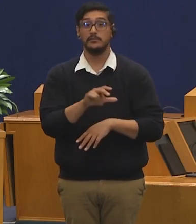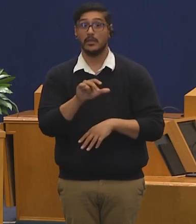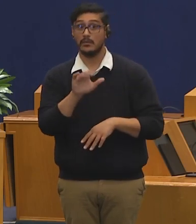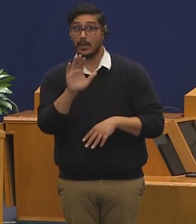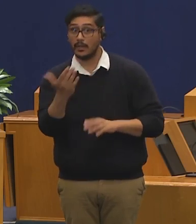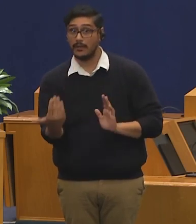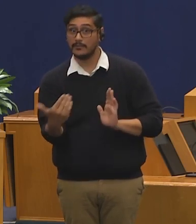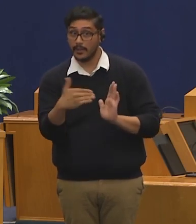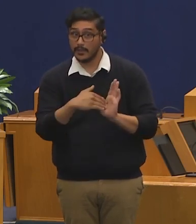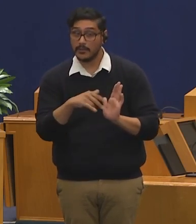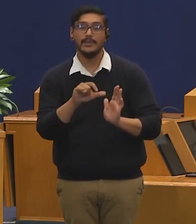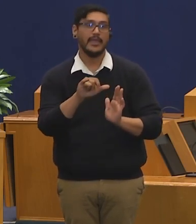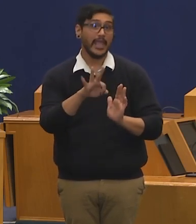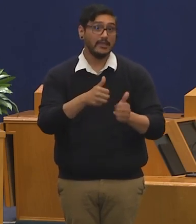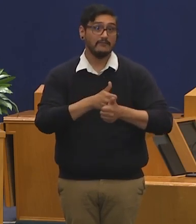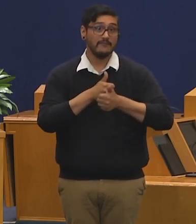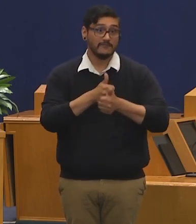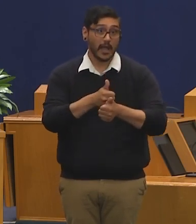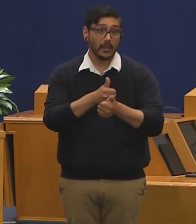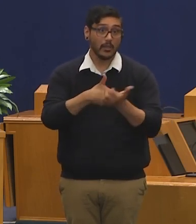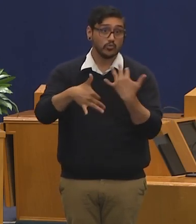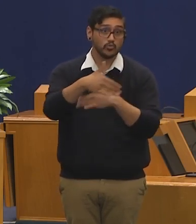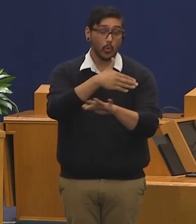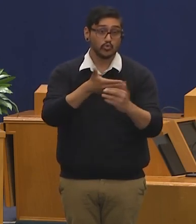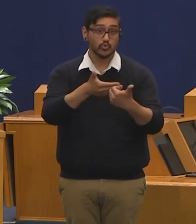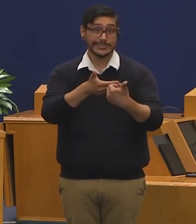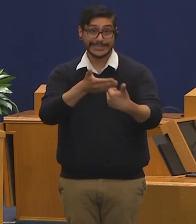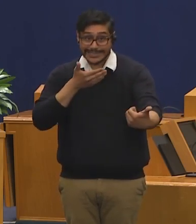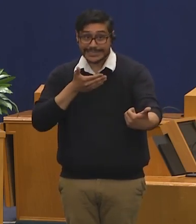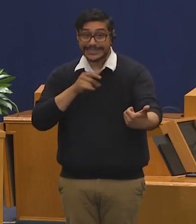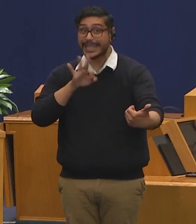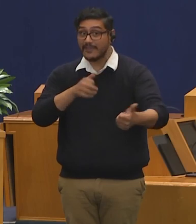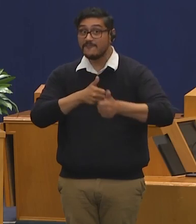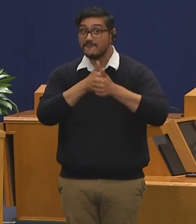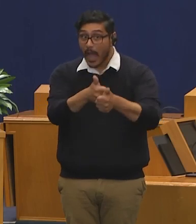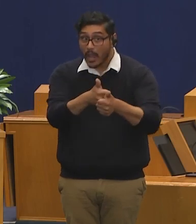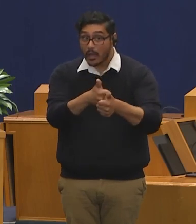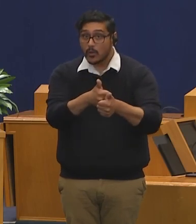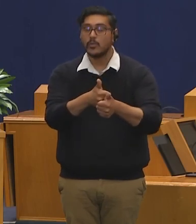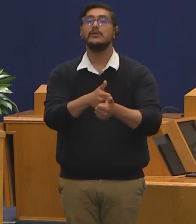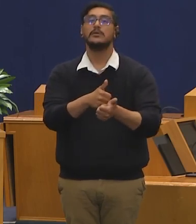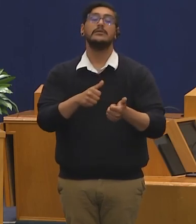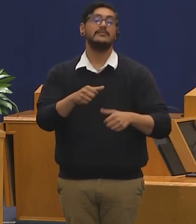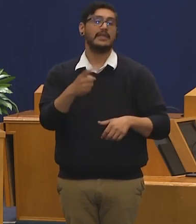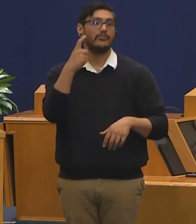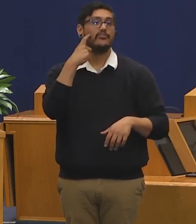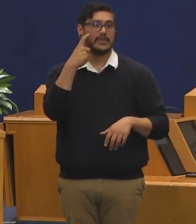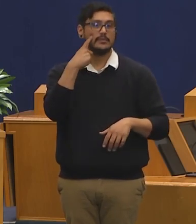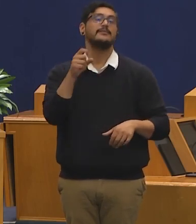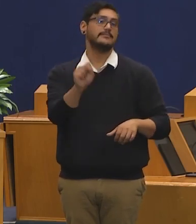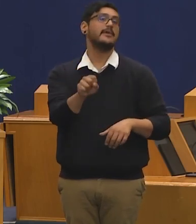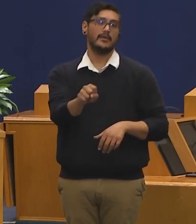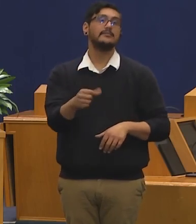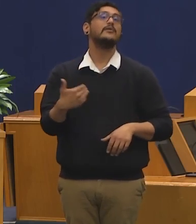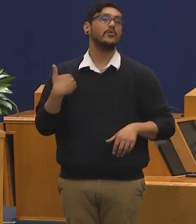seguir con la distancia física, pensamos que sí vamos a poder tener suficientes